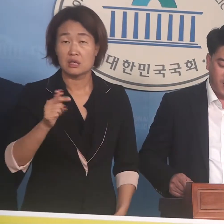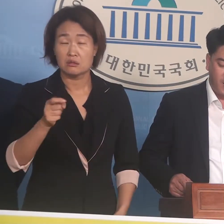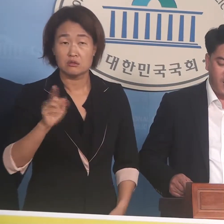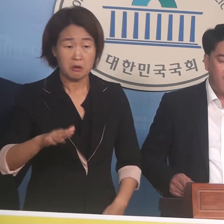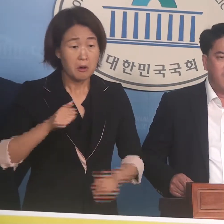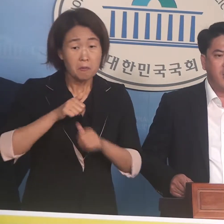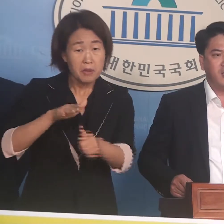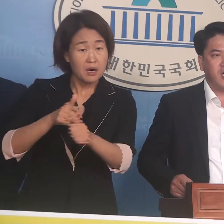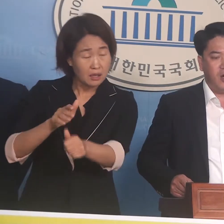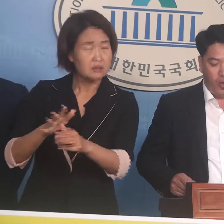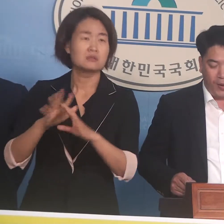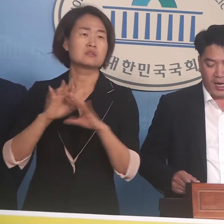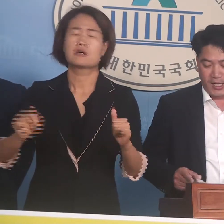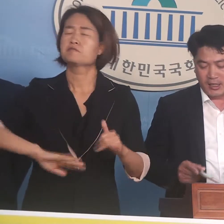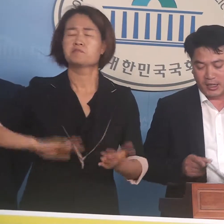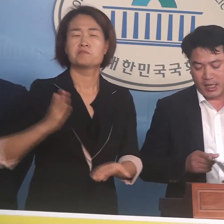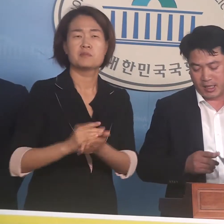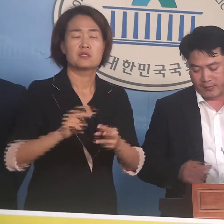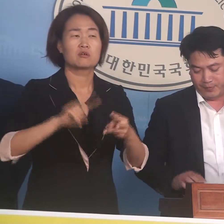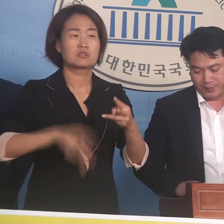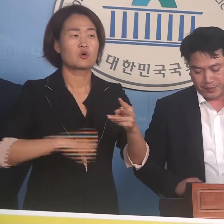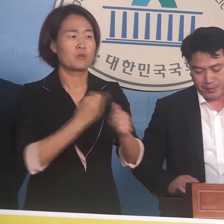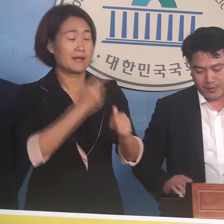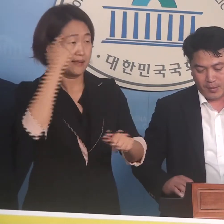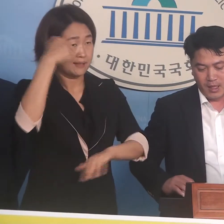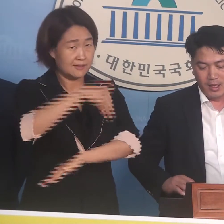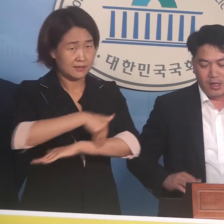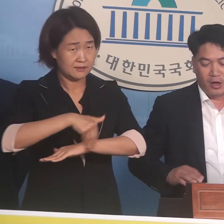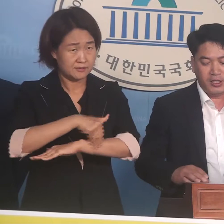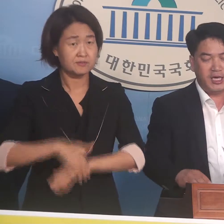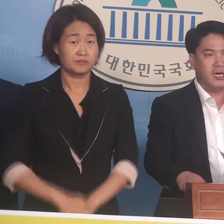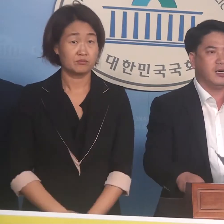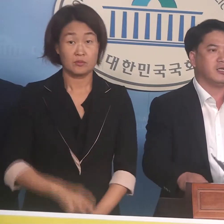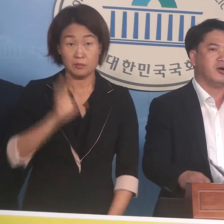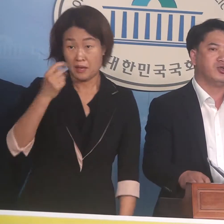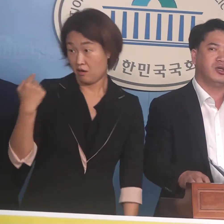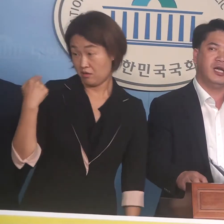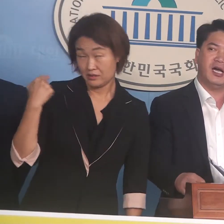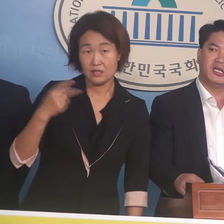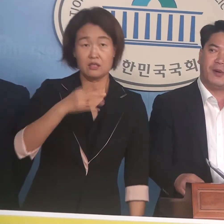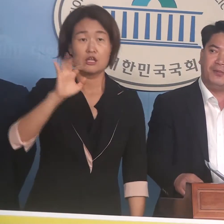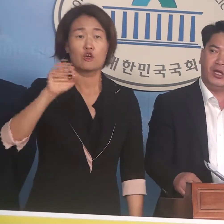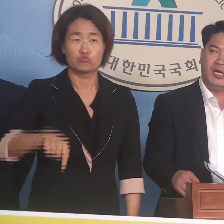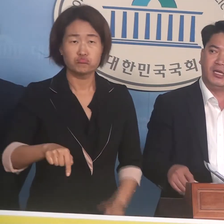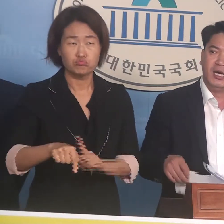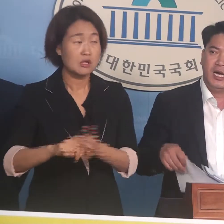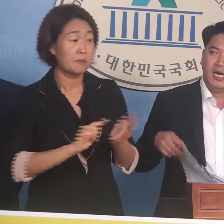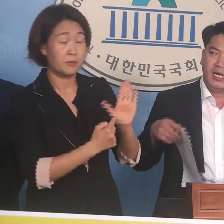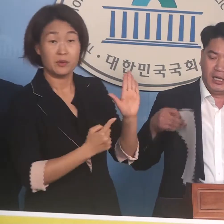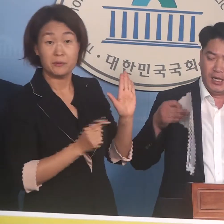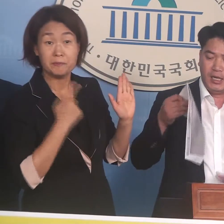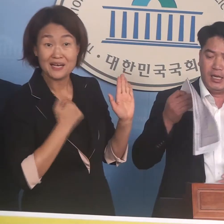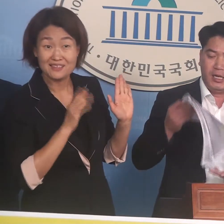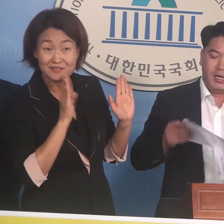파견단 전체를 형사고발할 예정이다. 어제 대우조선 해양에서 발표된